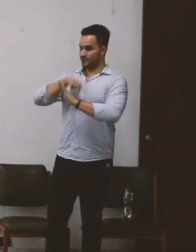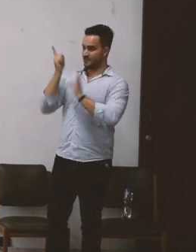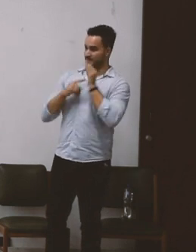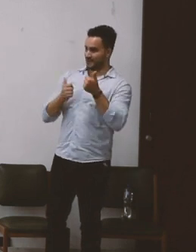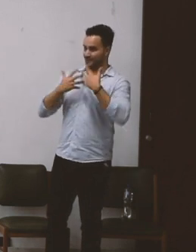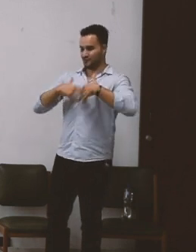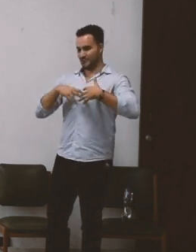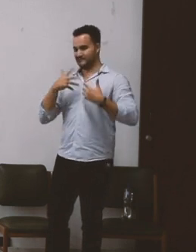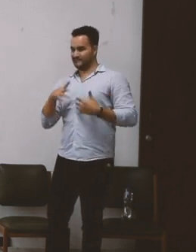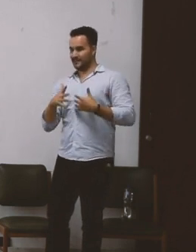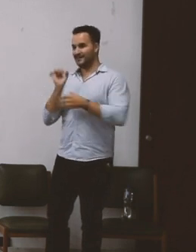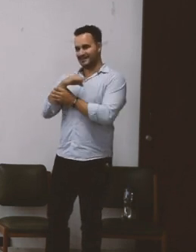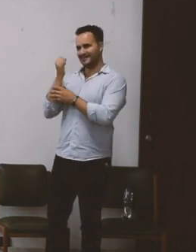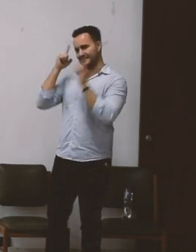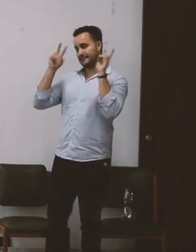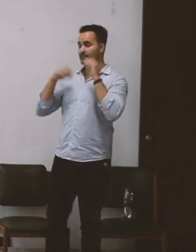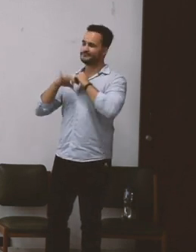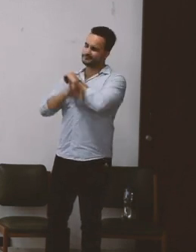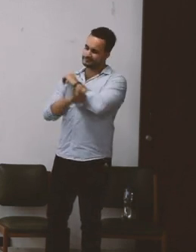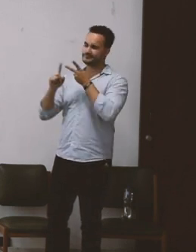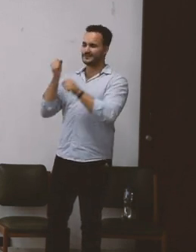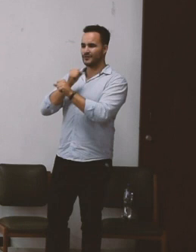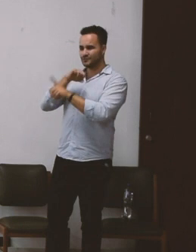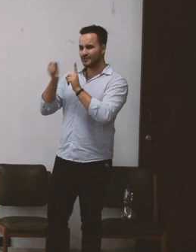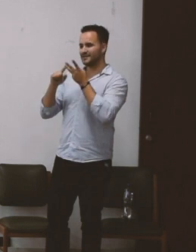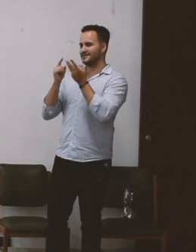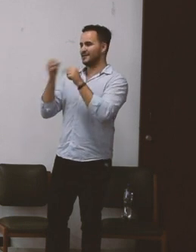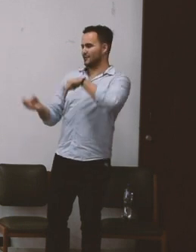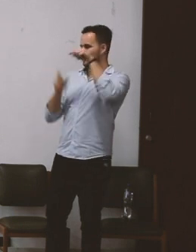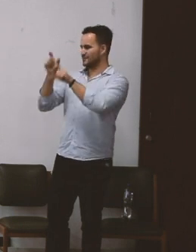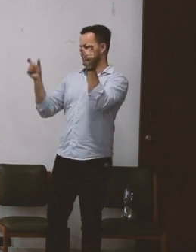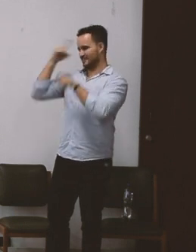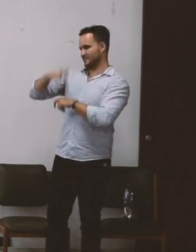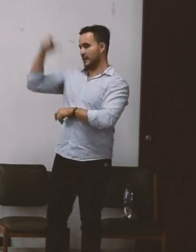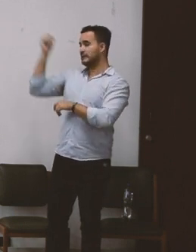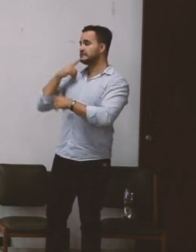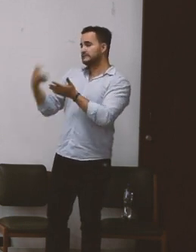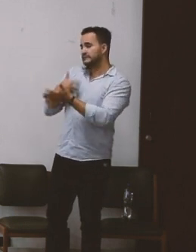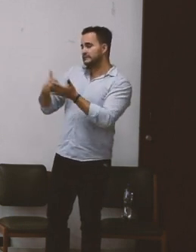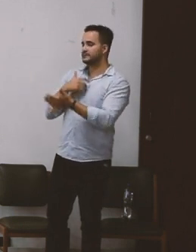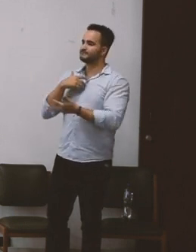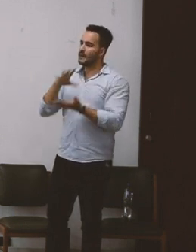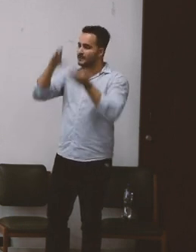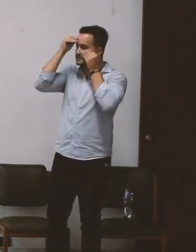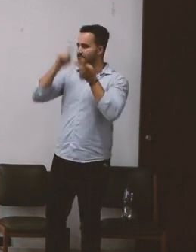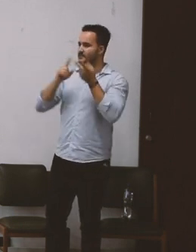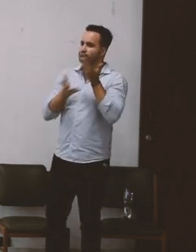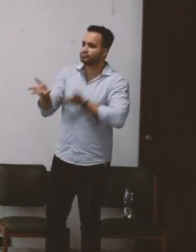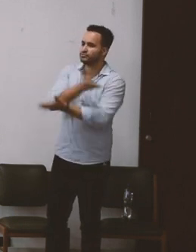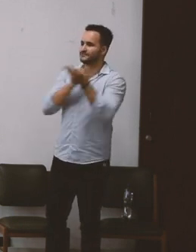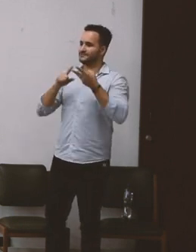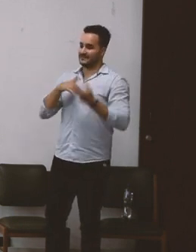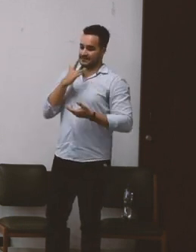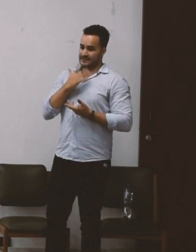algunos profesionales de psicología, trabajo social y educación recomienden que el aprendizaje, la socialización y el estado